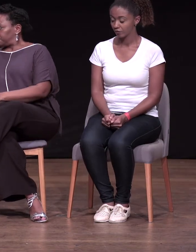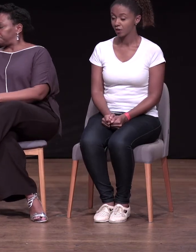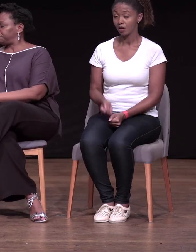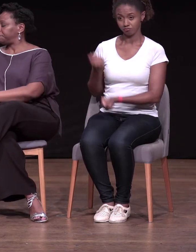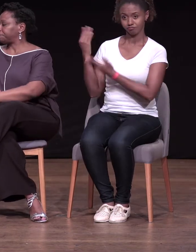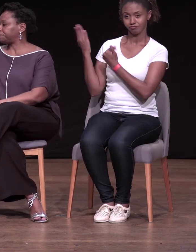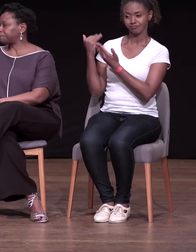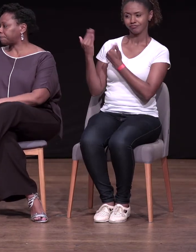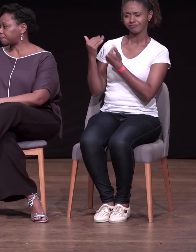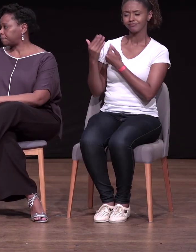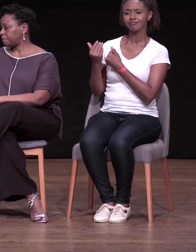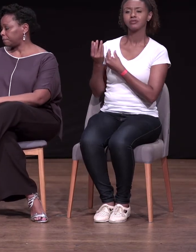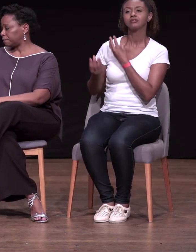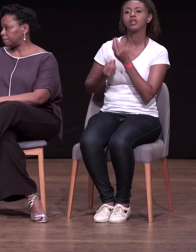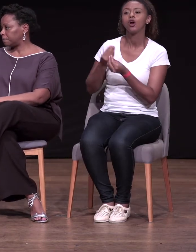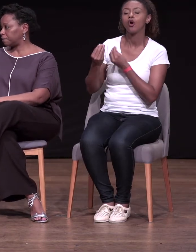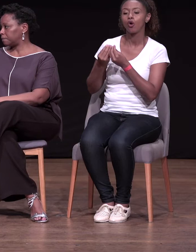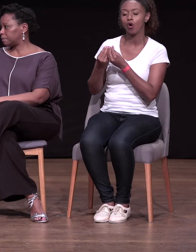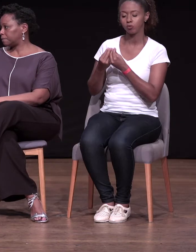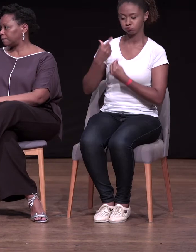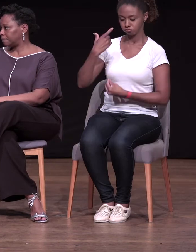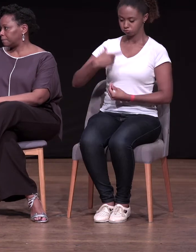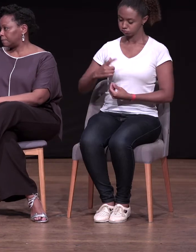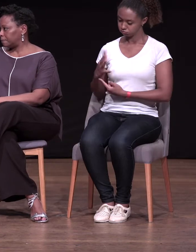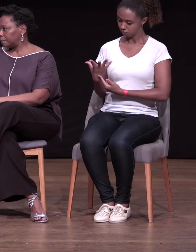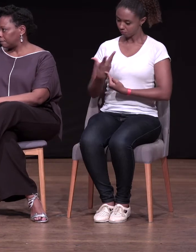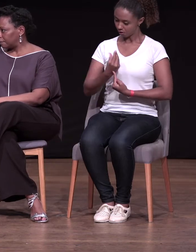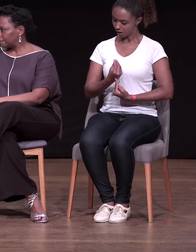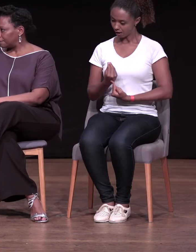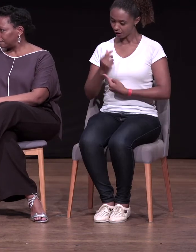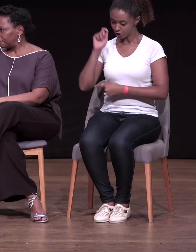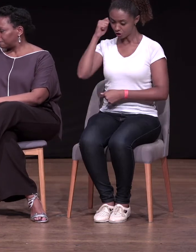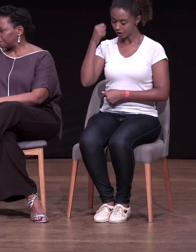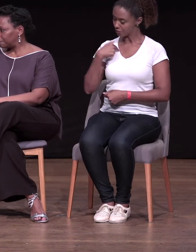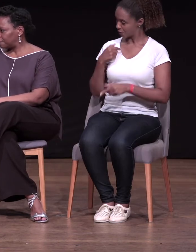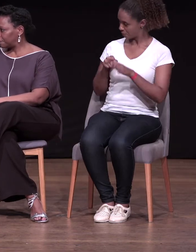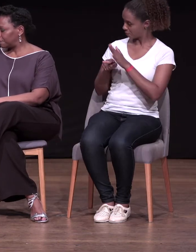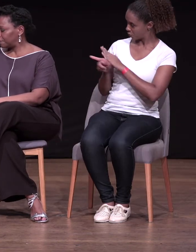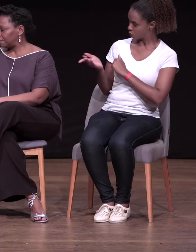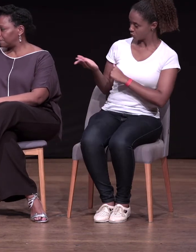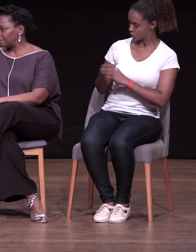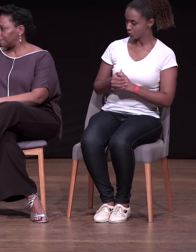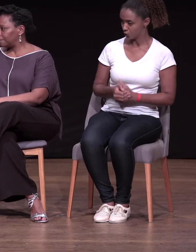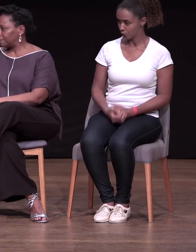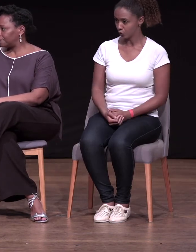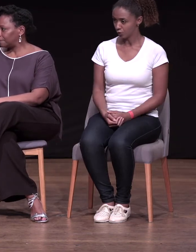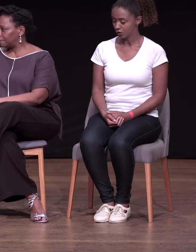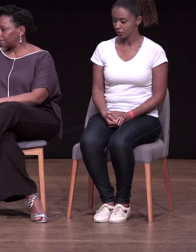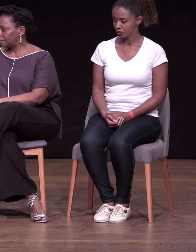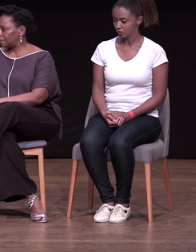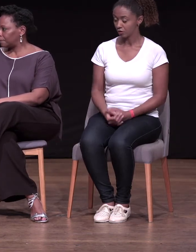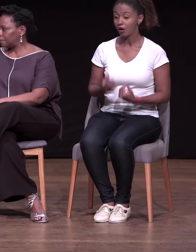como que se dá essa questão de ser um artista negro, e é uma pergunta que eu faço para a Rê. Como ela enuncia, ela traz